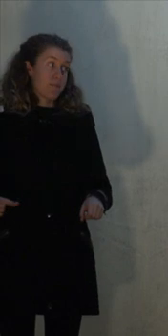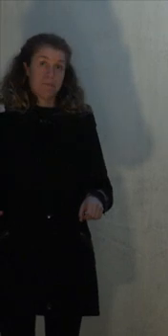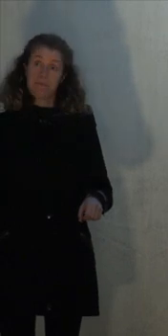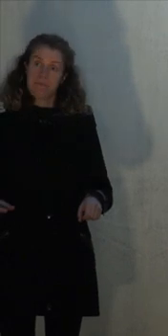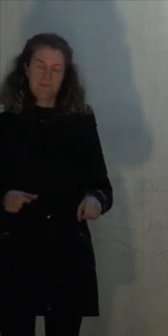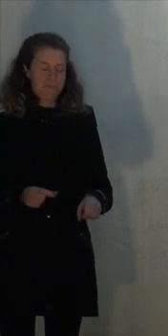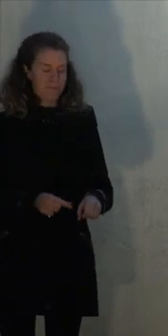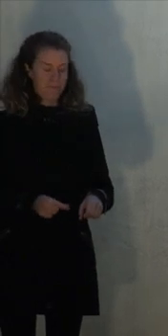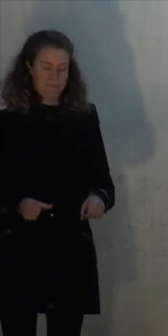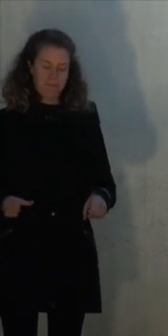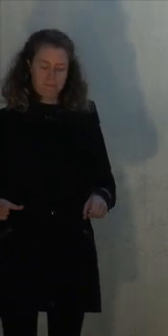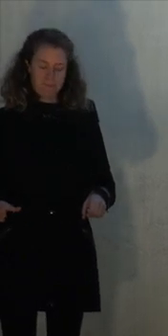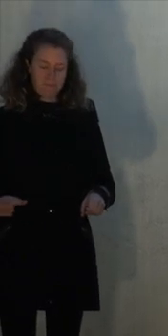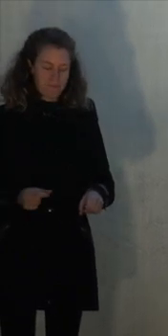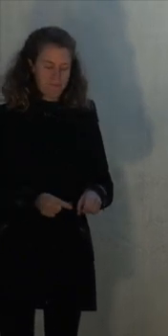Ya, ya.